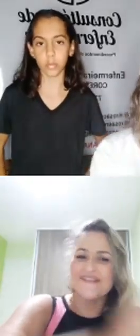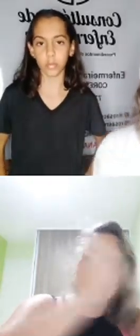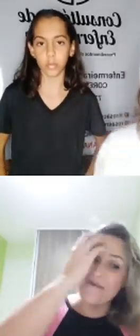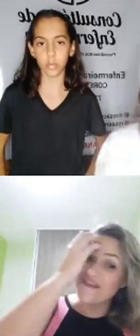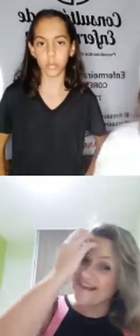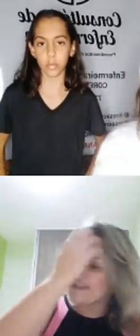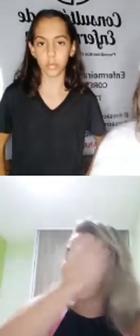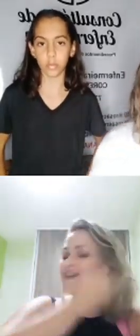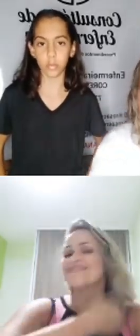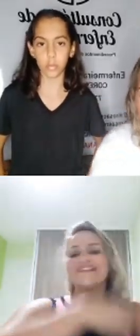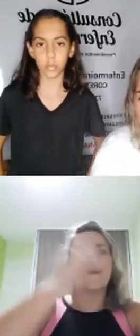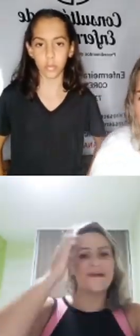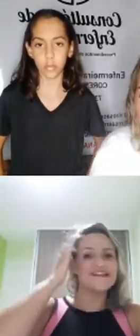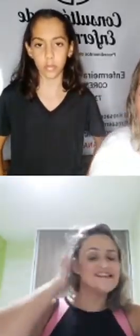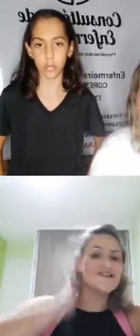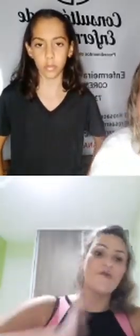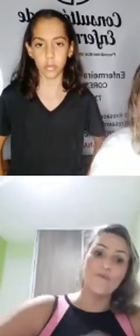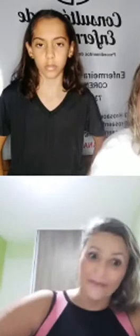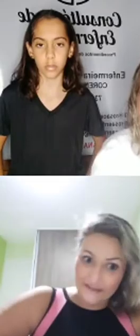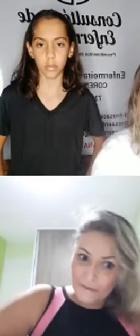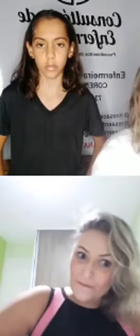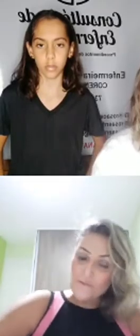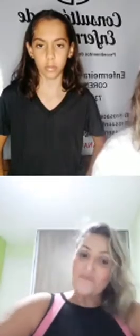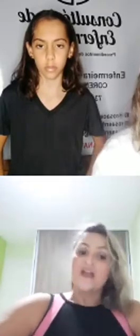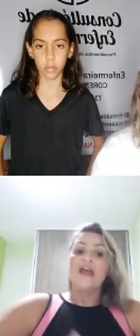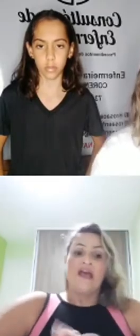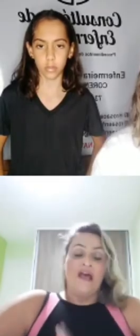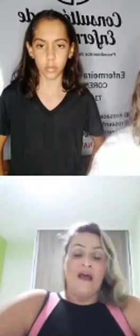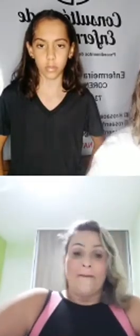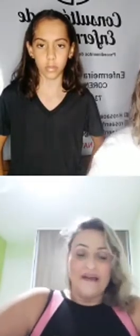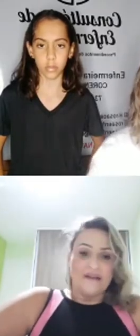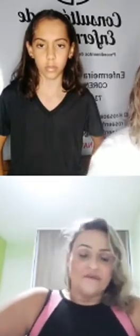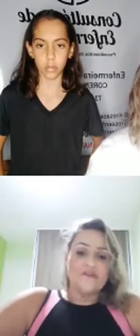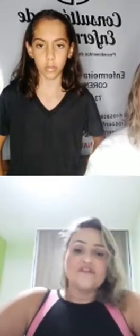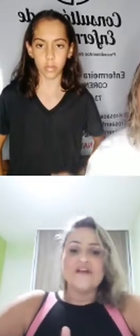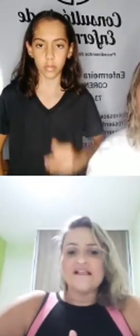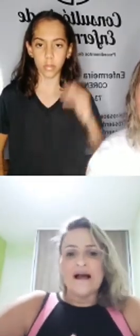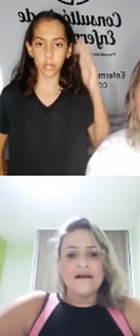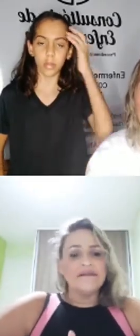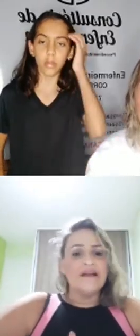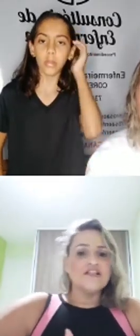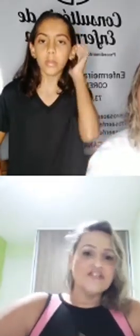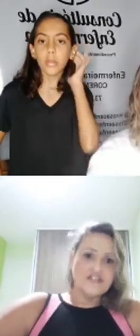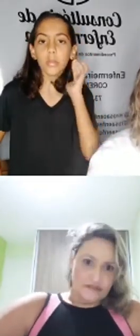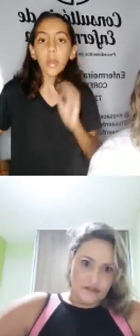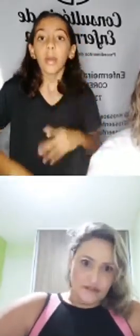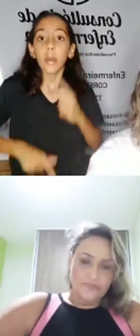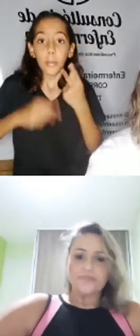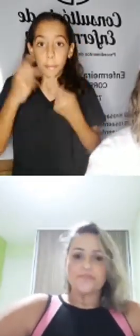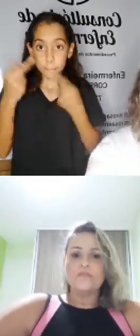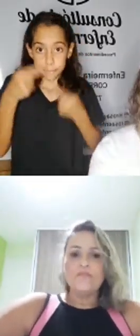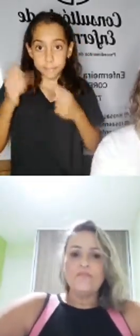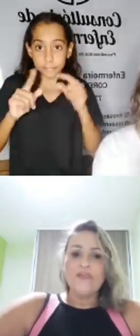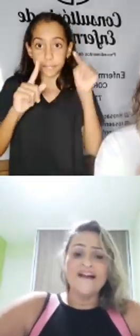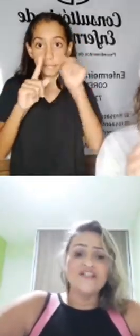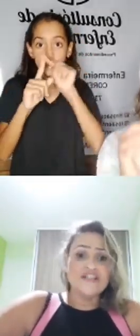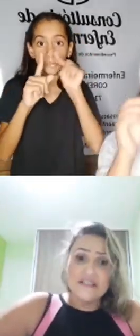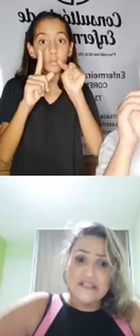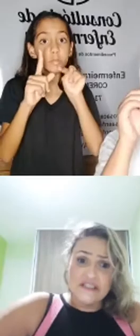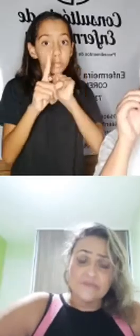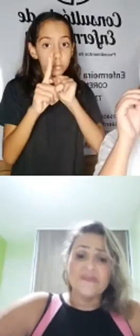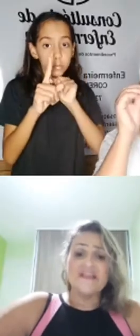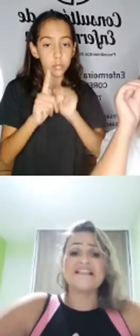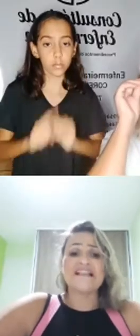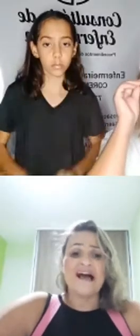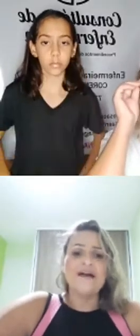Nossa, eu sabia que essa pergunta ia aparecer em algum momento. Bem, vamos falar da gestante. A